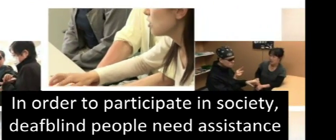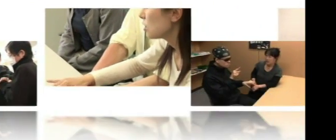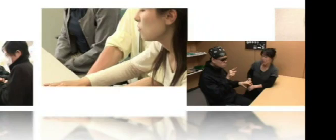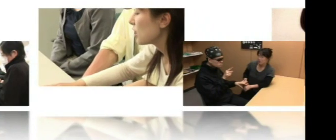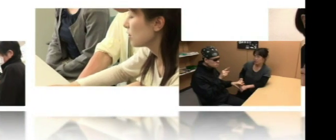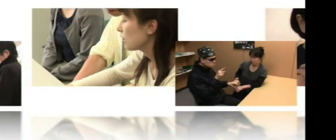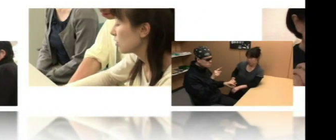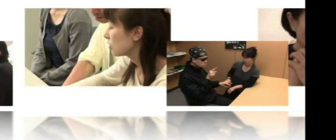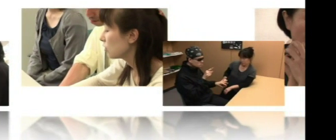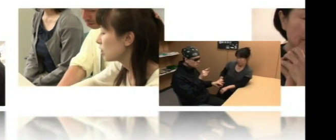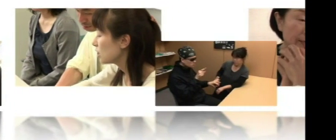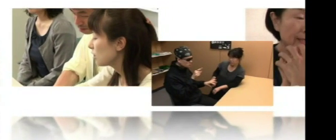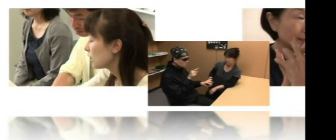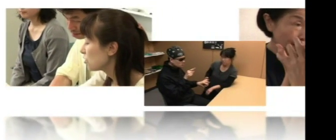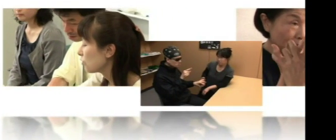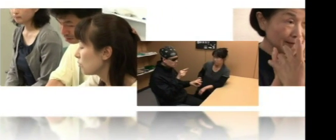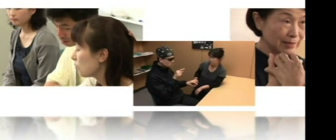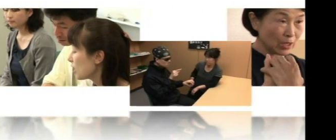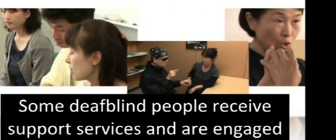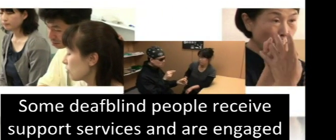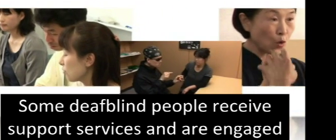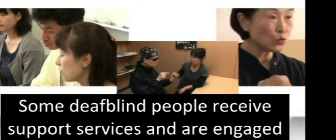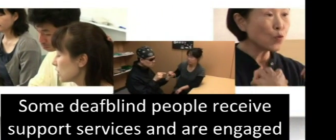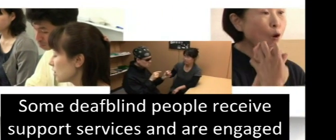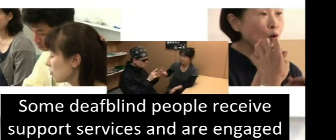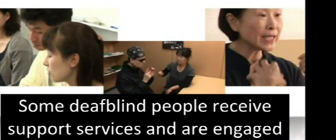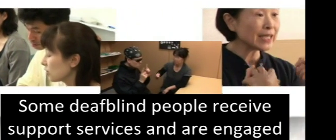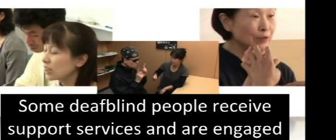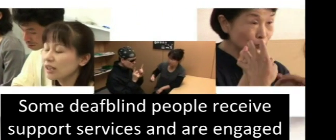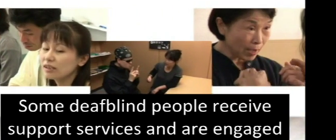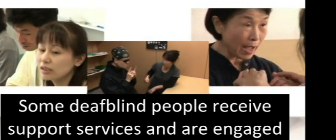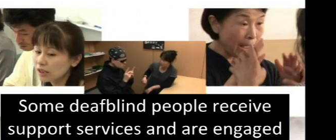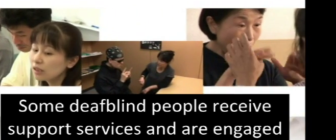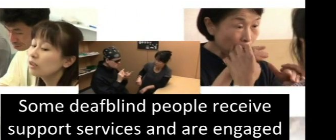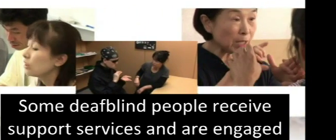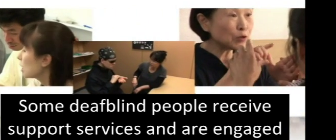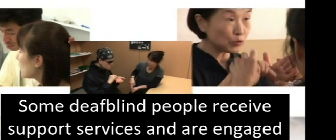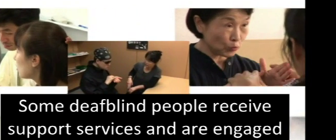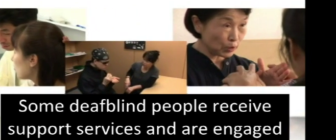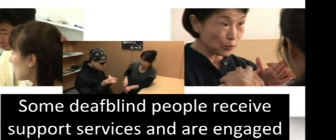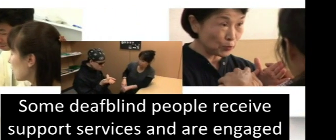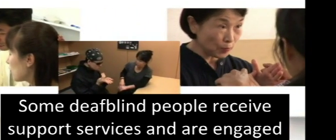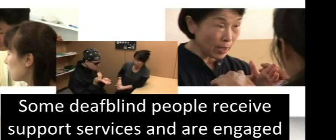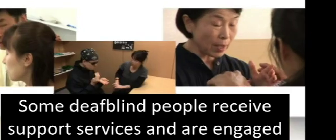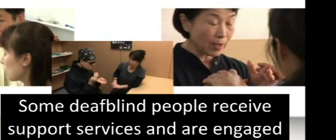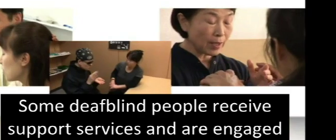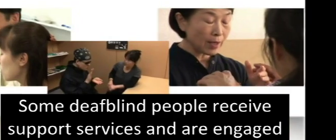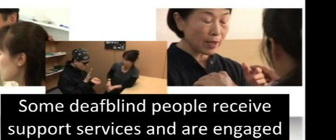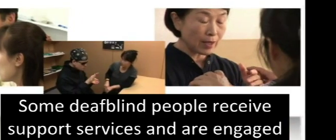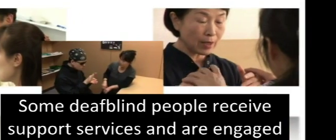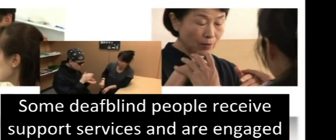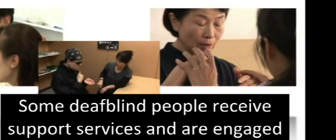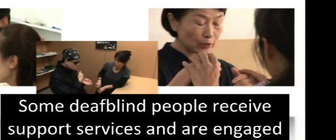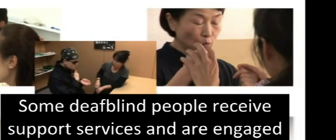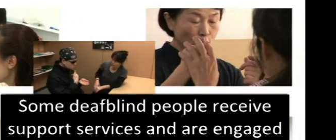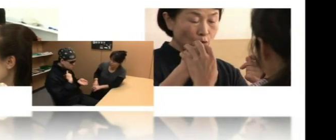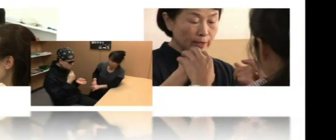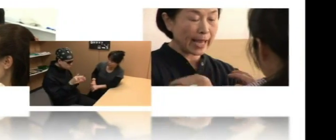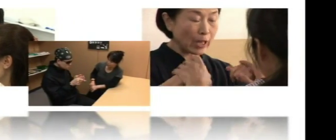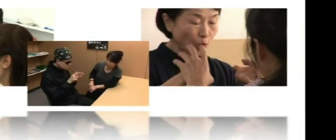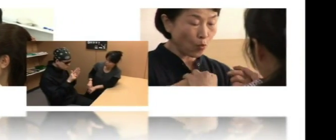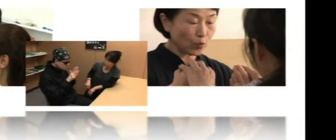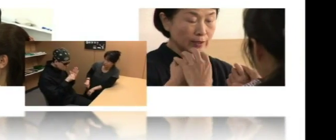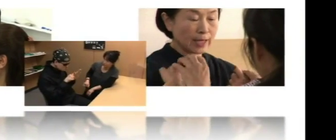ります。ここではその支援を受けて社会で活躍する盲ろう者を紹介します。